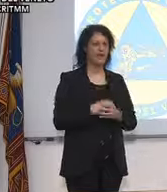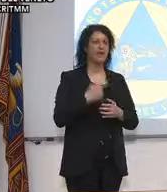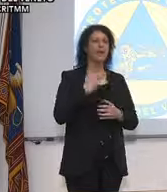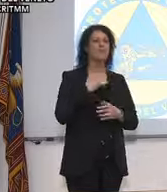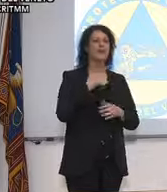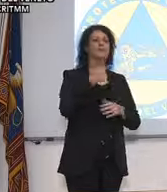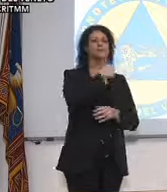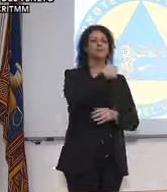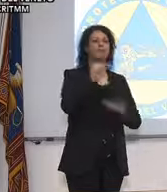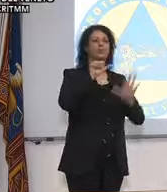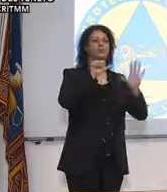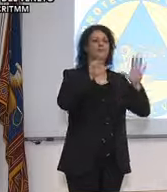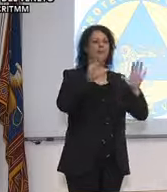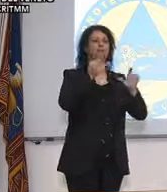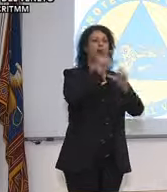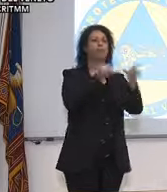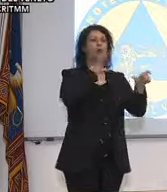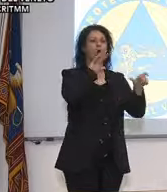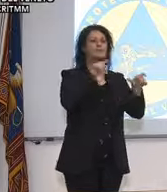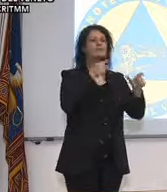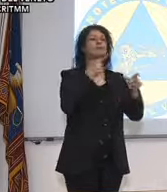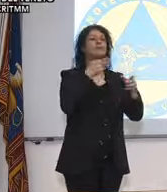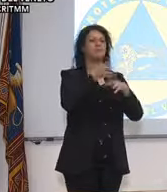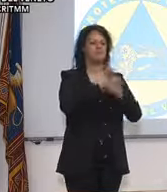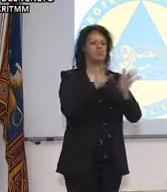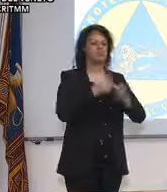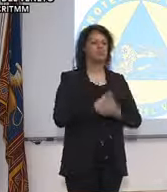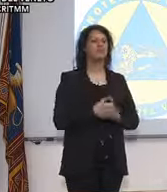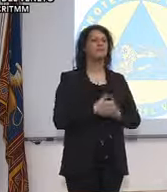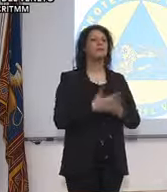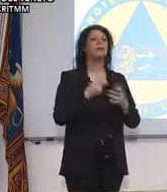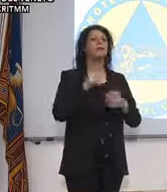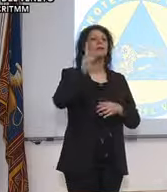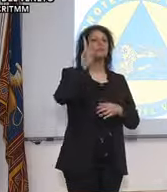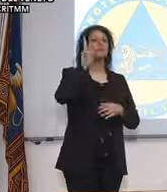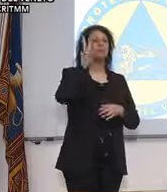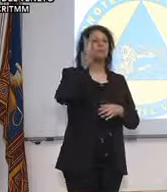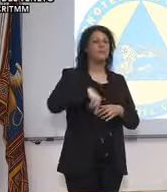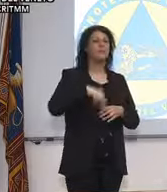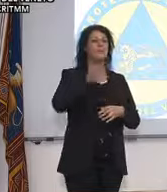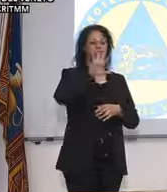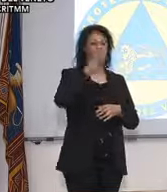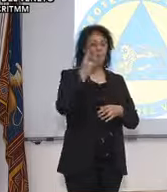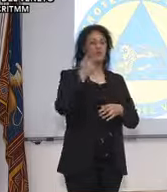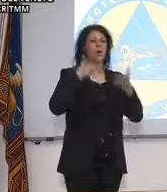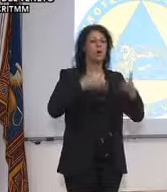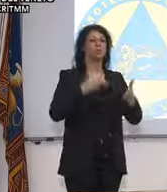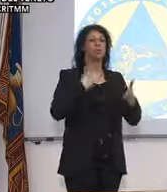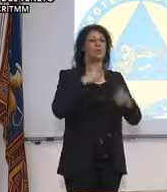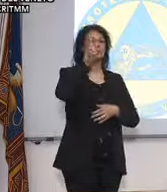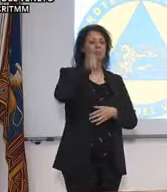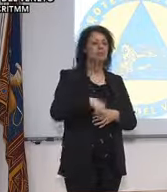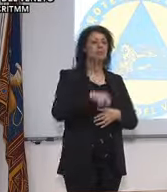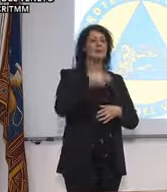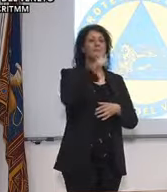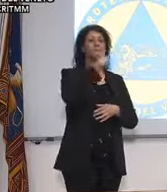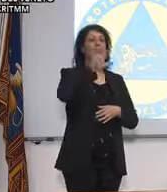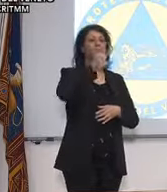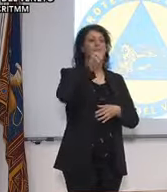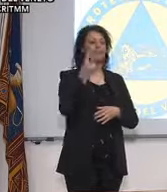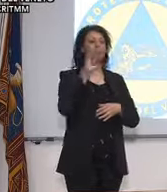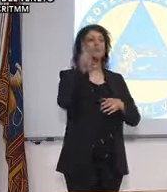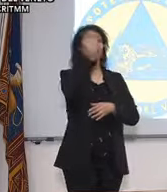positivi, quindi rispetto ai 2154 ne abbiamo 2322 oggi in tutto il Veneto, quindi parlo del